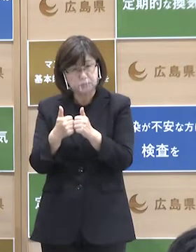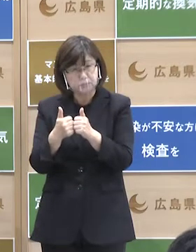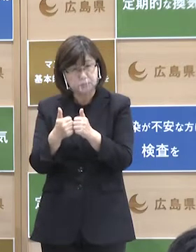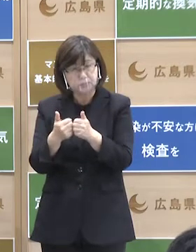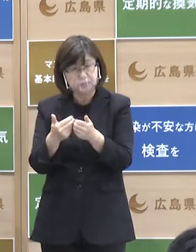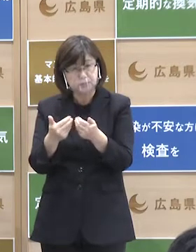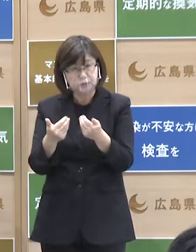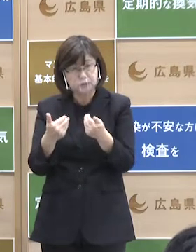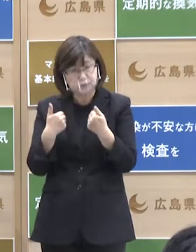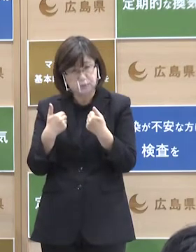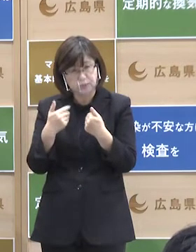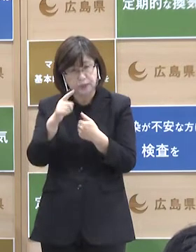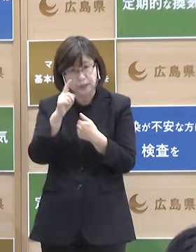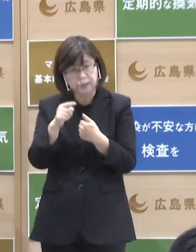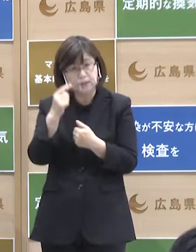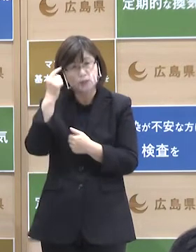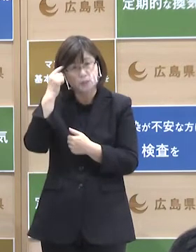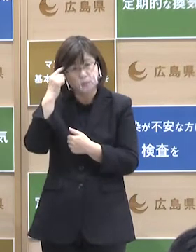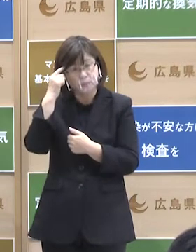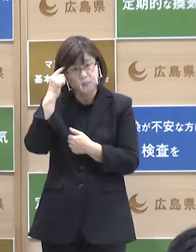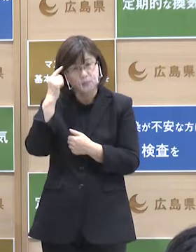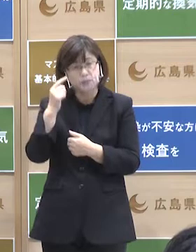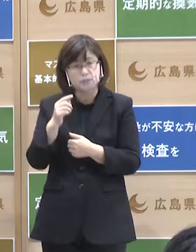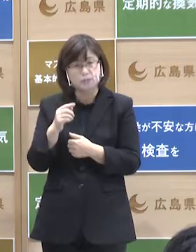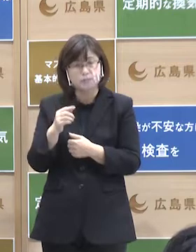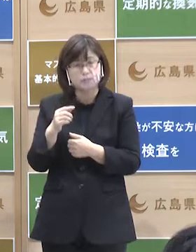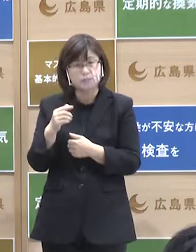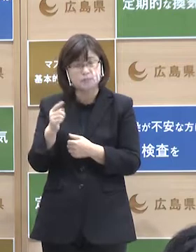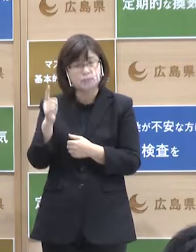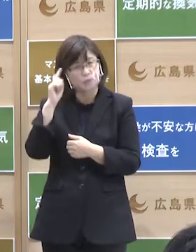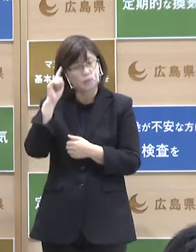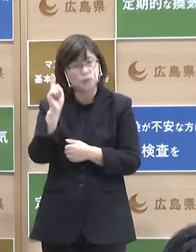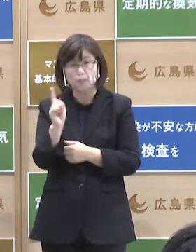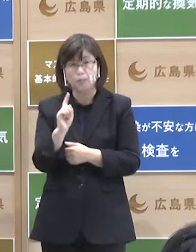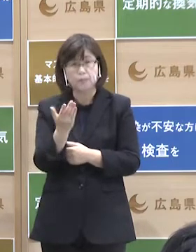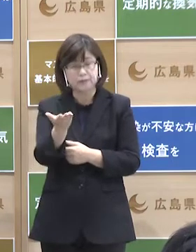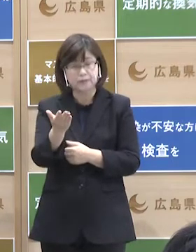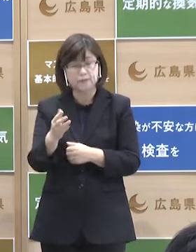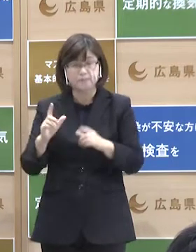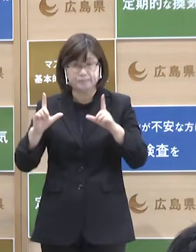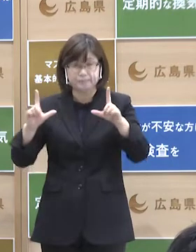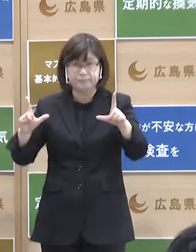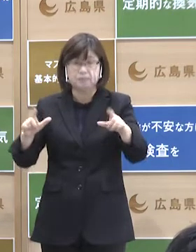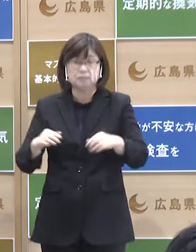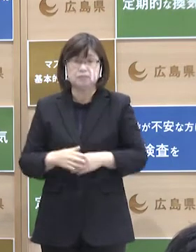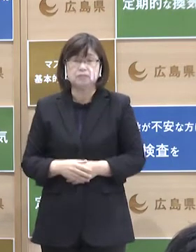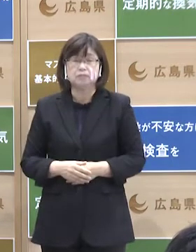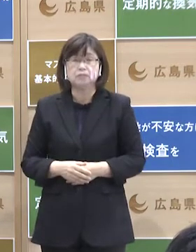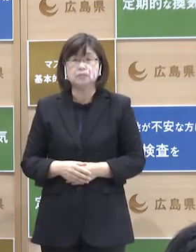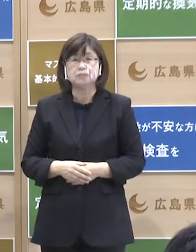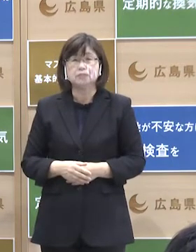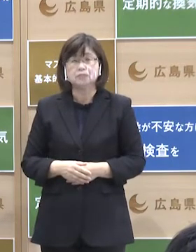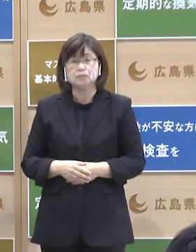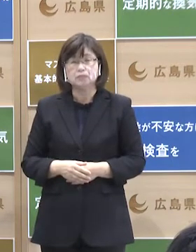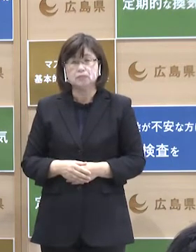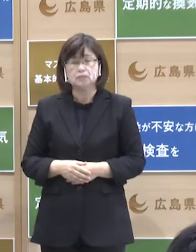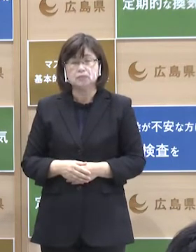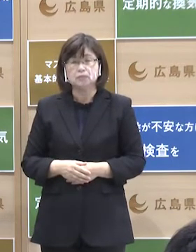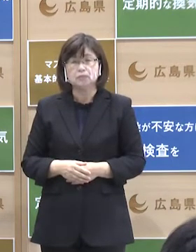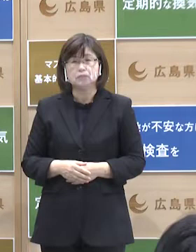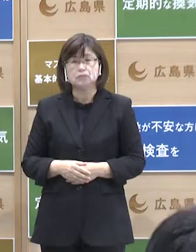については、ちょっといかがでしょうか。 そうですね、まずこれ、まあ、以前から申し上げてますけれ